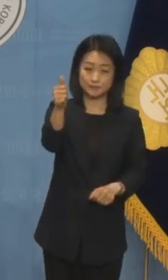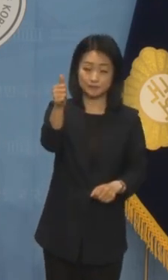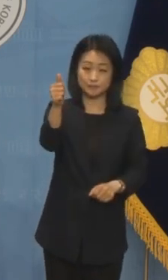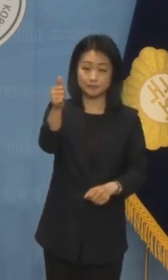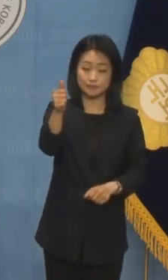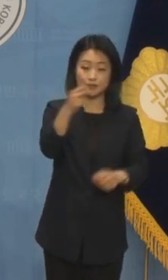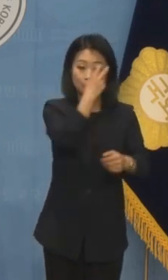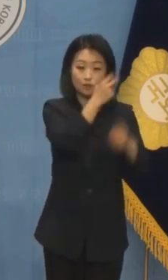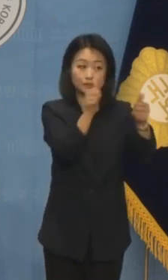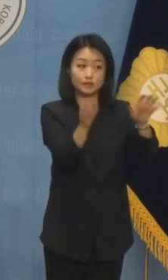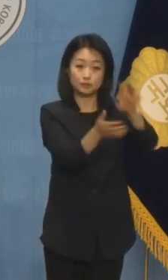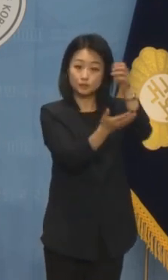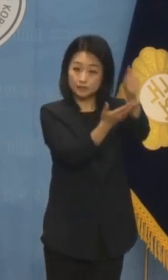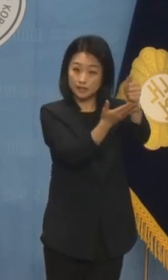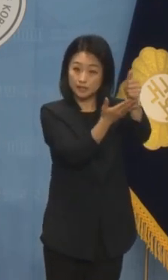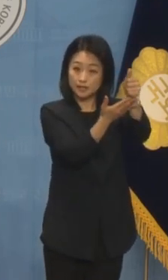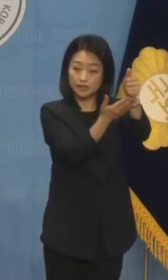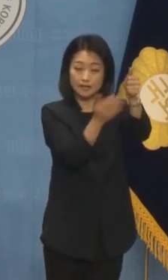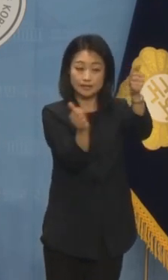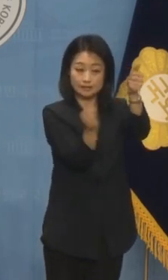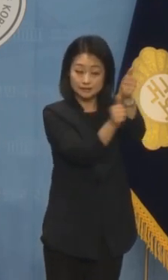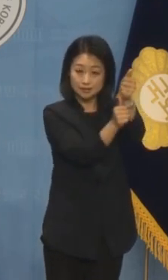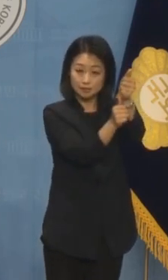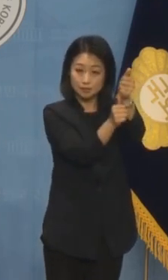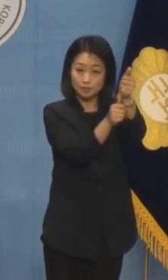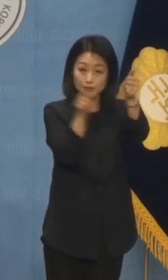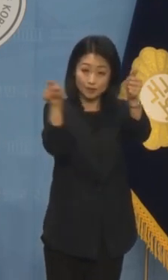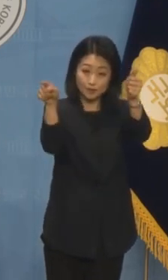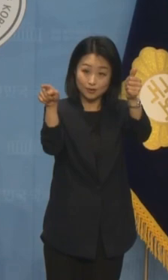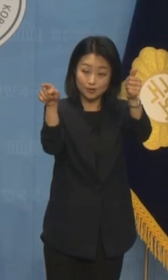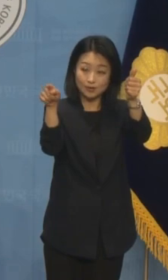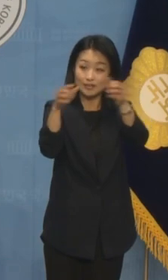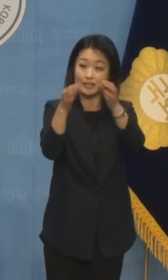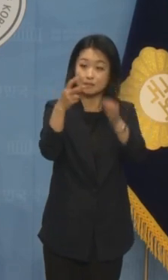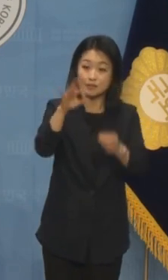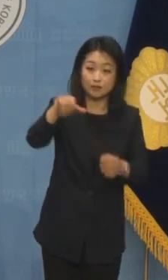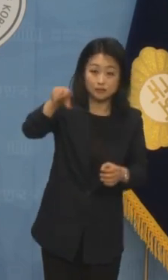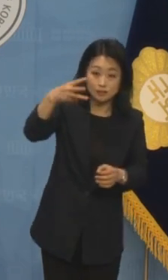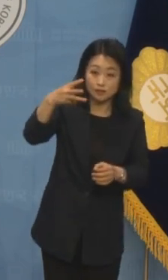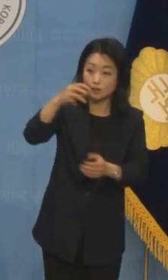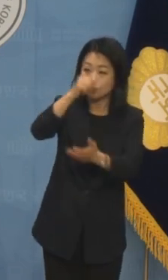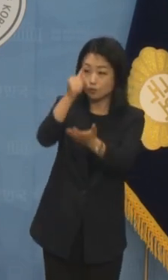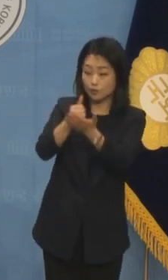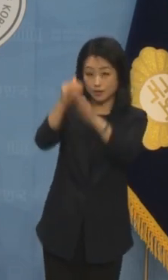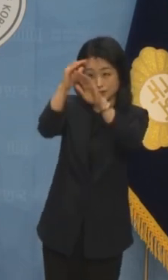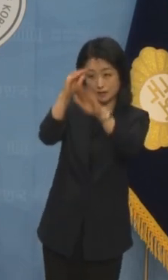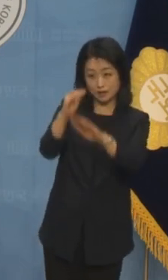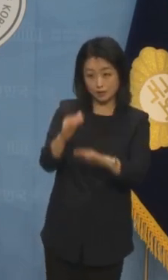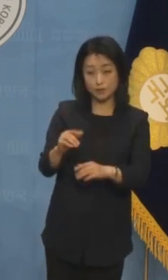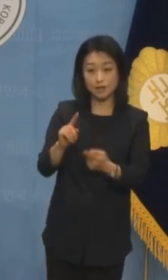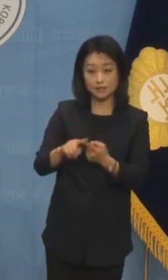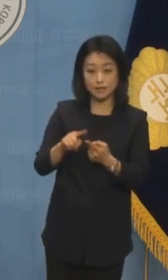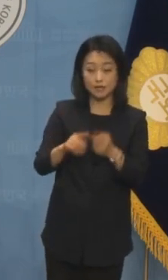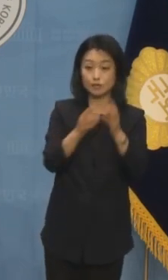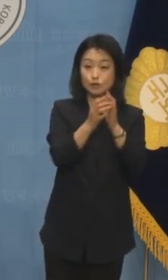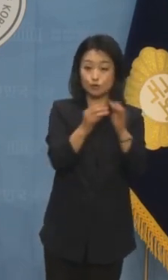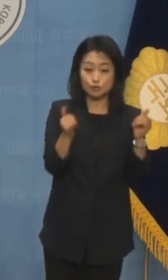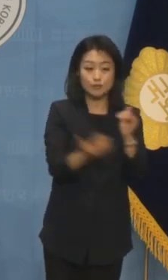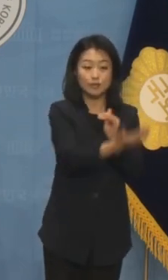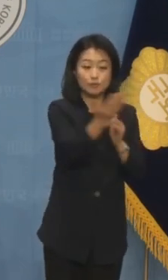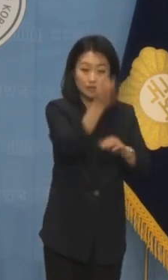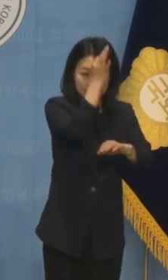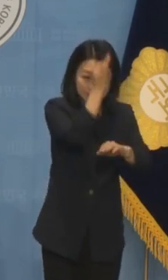이원 총장은 자신의 참모인 김영철 검사가 저지른 범죄 혐의에 국민 앞에 통일히 사죄하십시오.